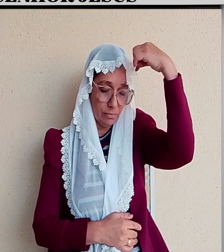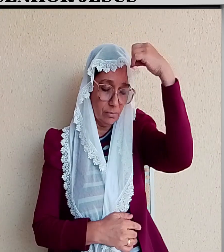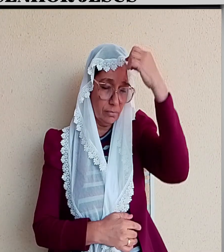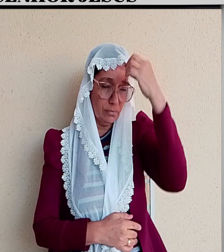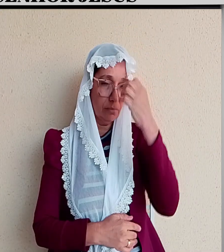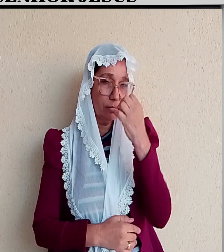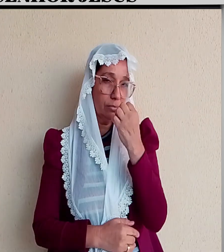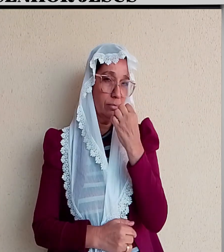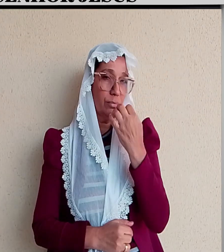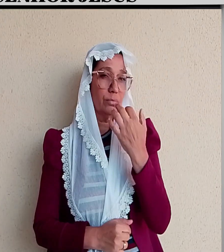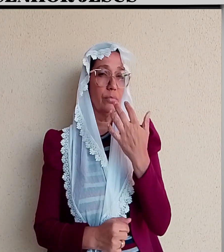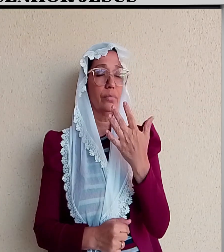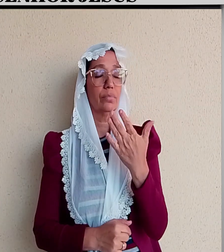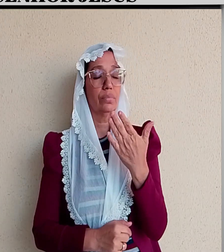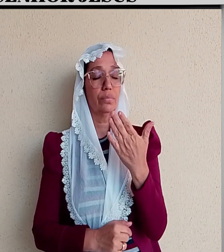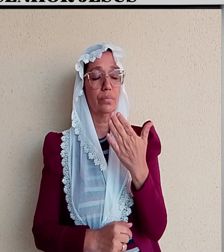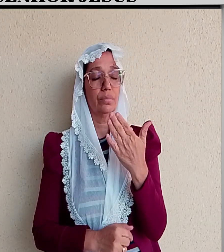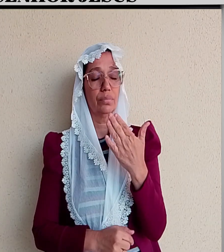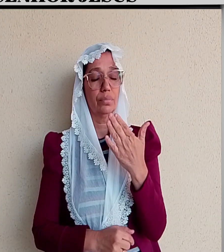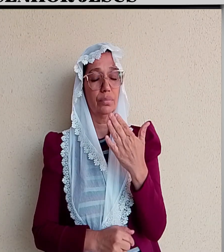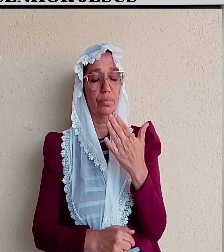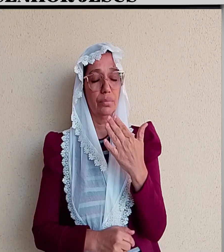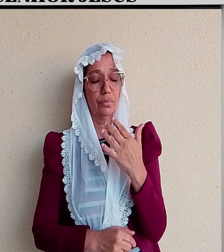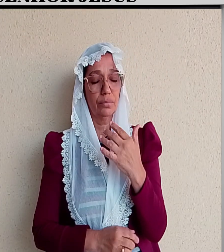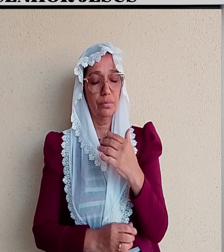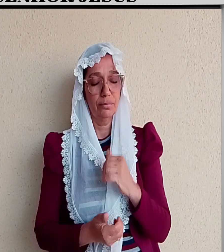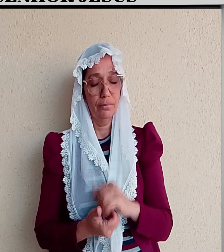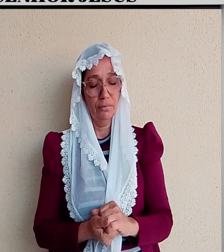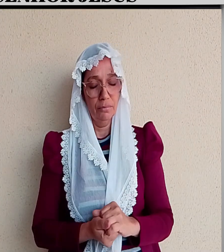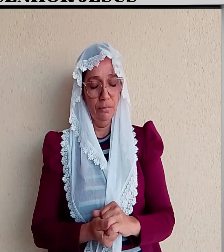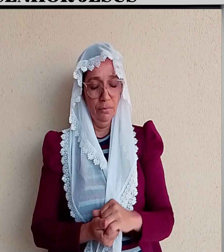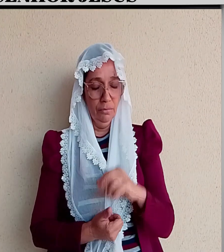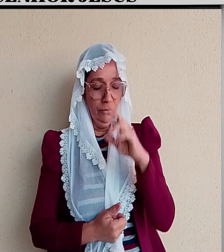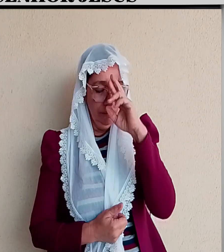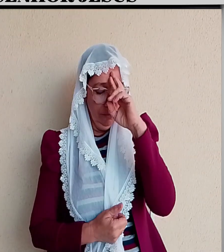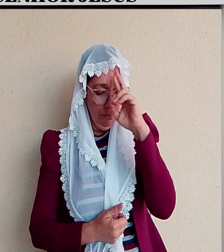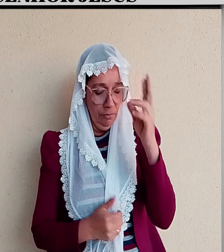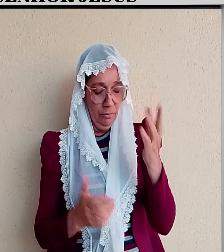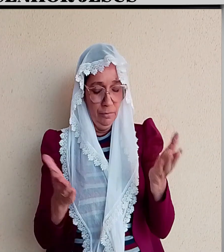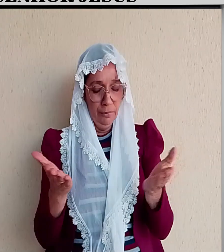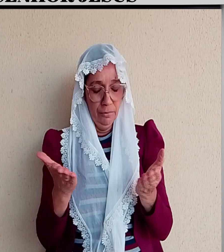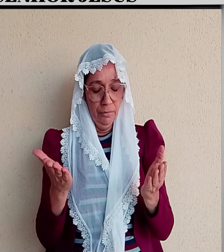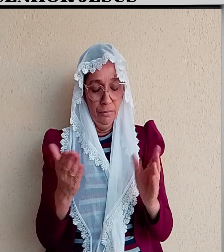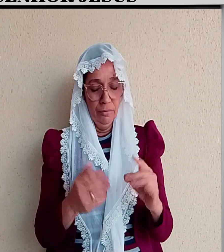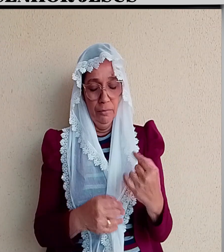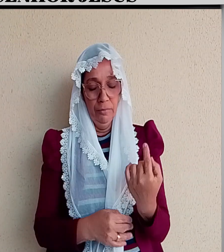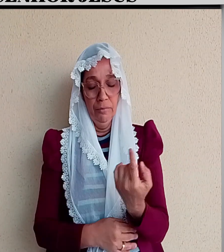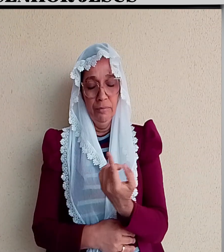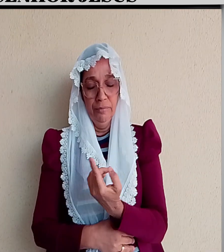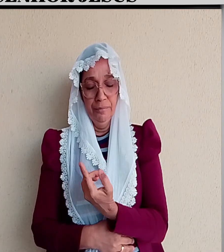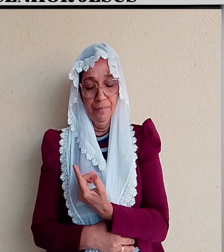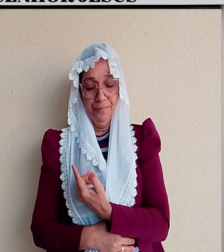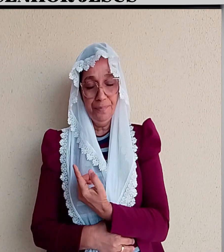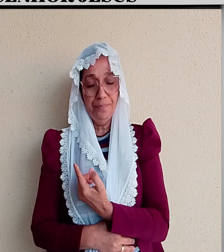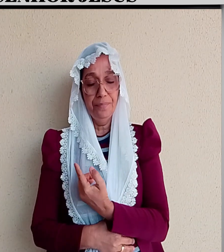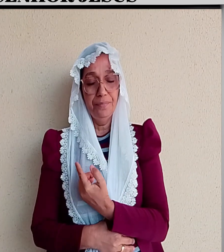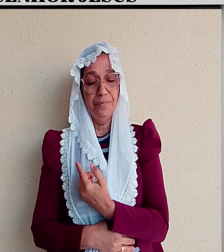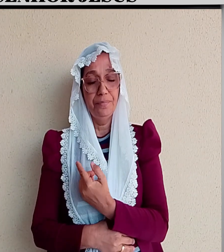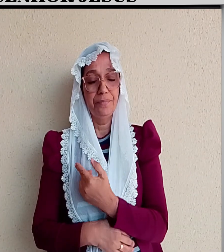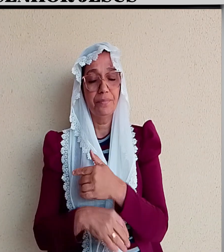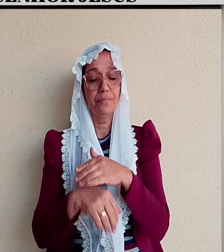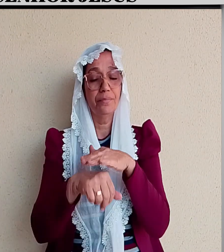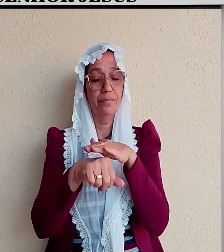Senhor bendito, Aleluia. temos o privilégio de ser chamado de João, glorioso Glória. Deus de Israel, Glória. Pai